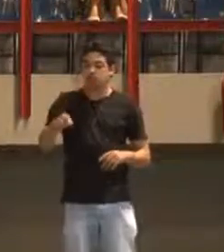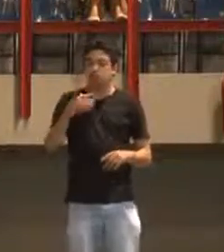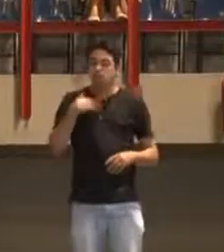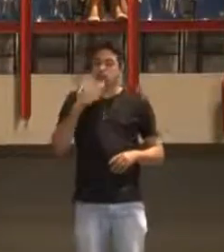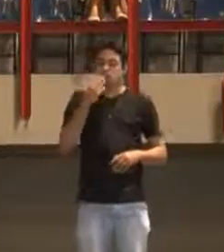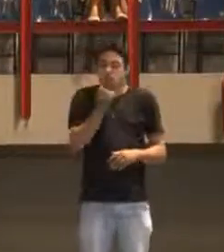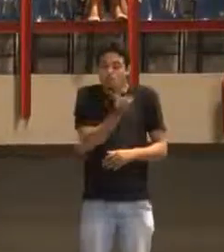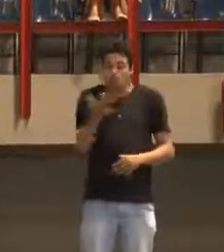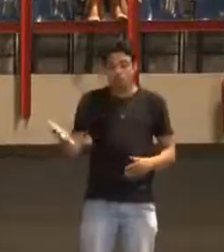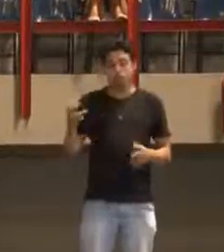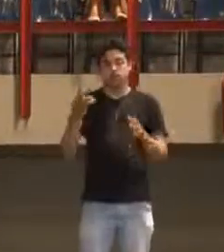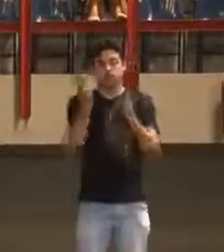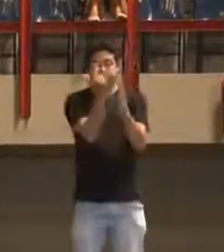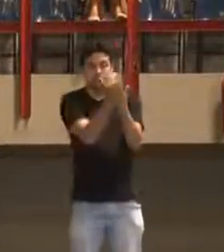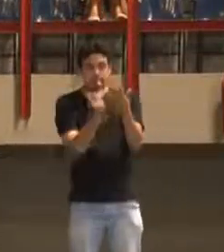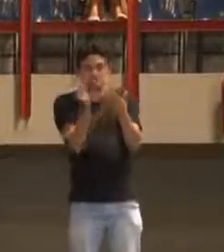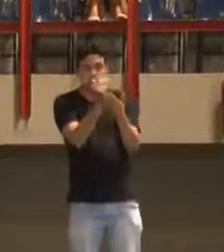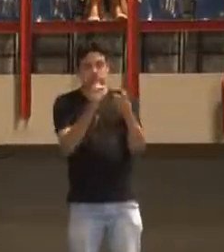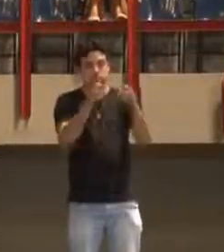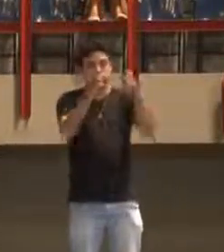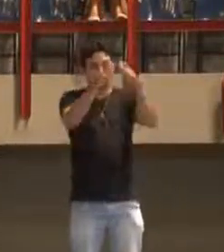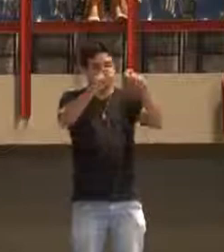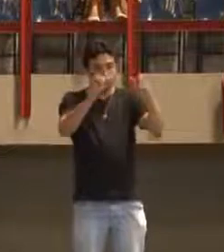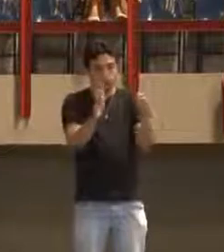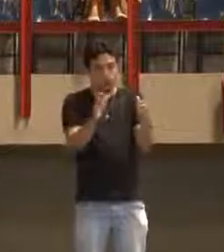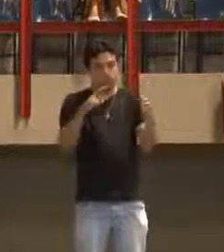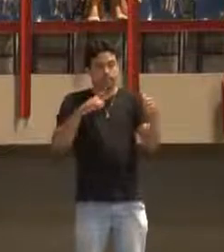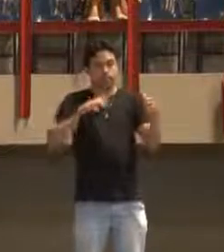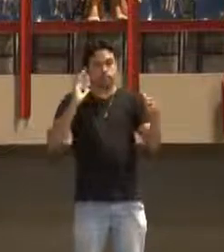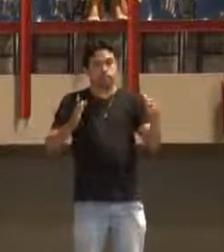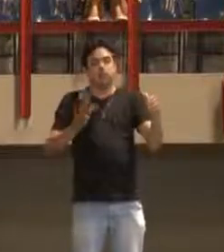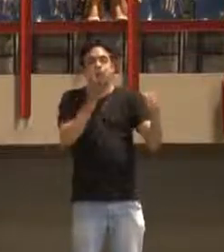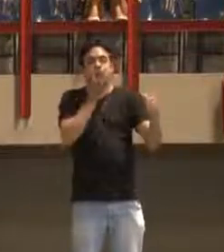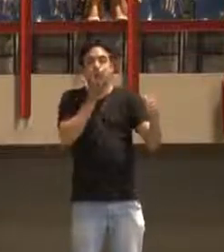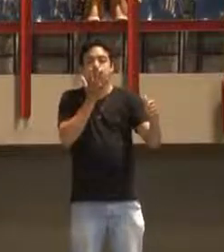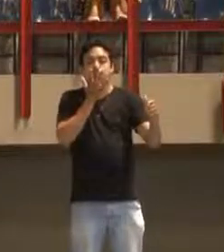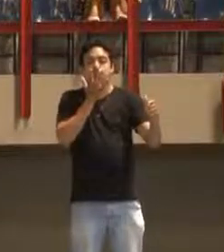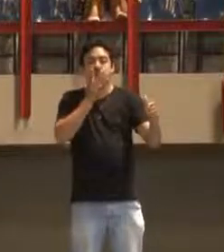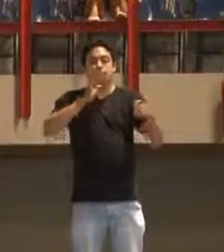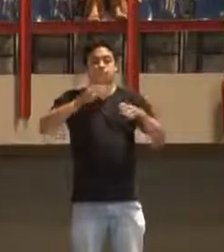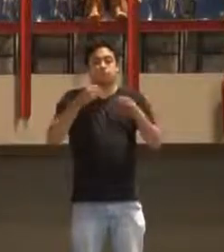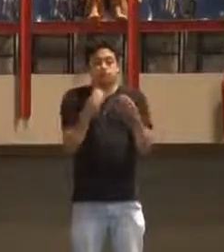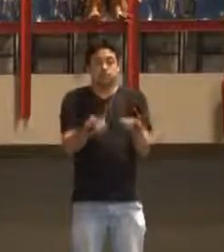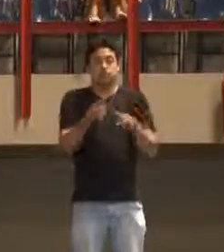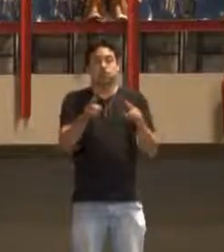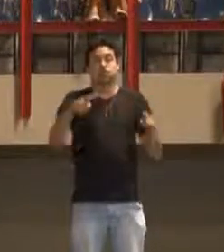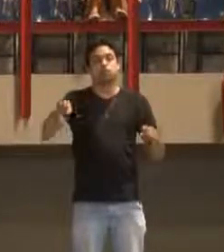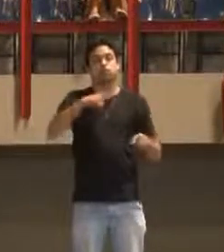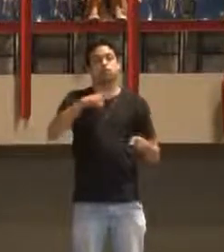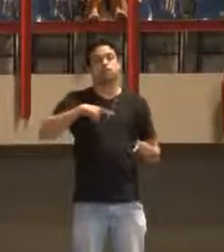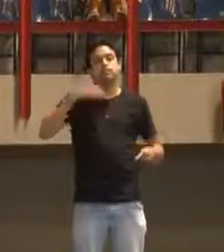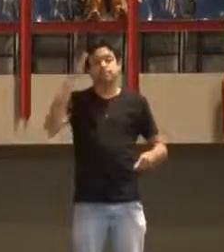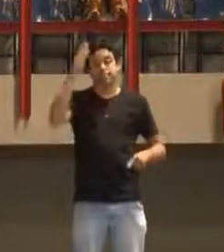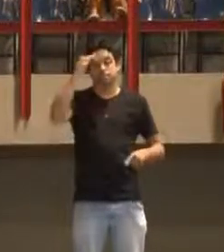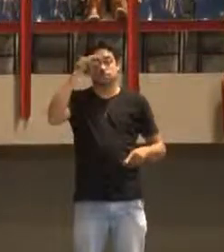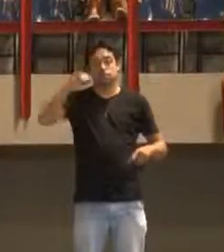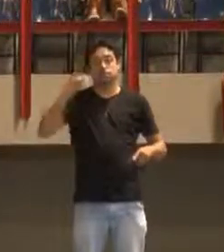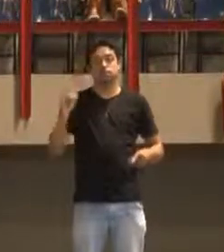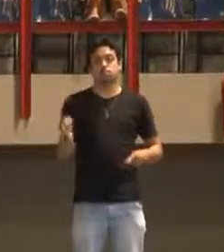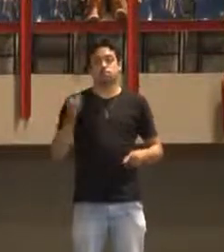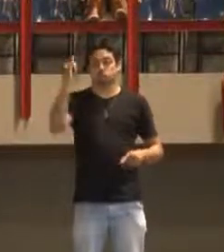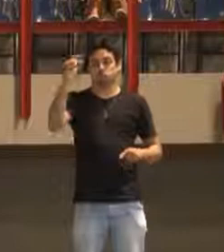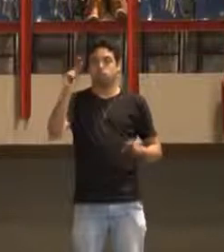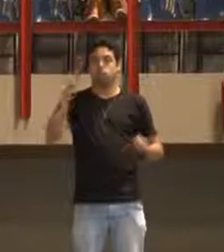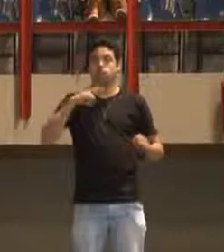quantos desenhos a gente pode fazer com uma certa quantidade de cores que eu vou te dar. Só que a gente tem que ter noção de uma coisa que é extremamente